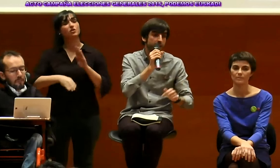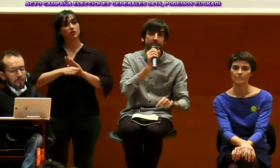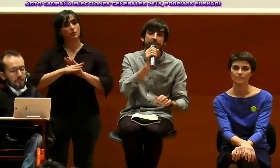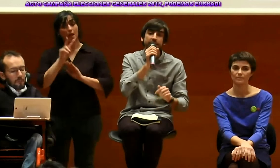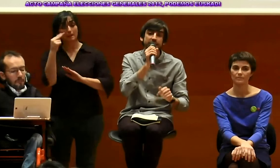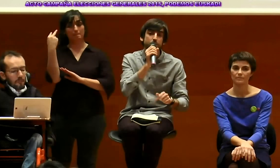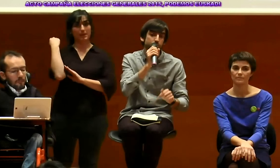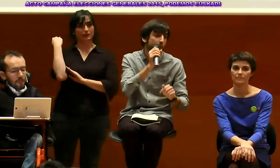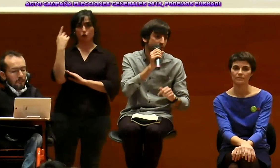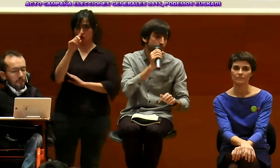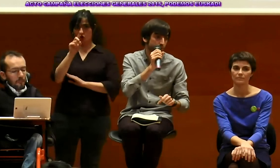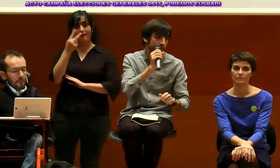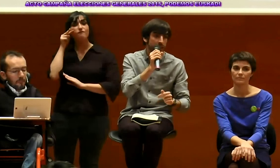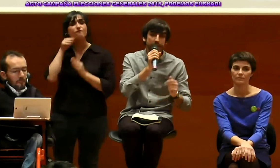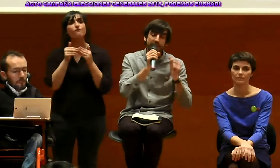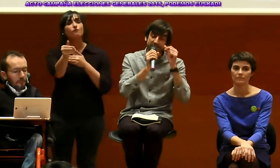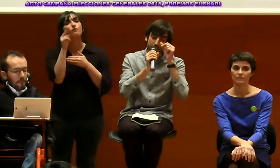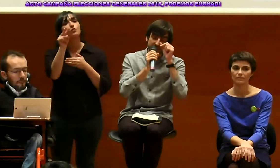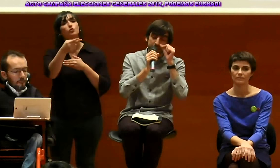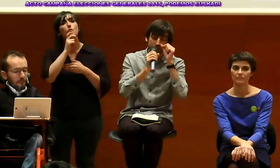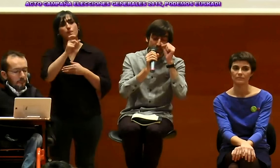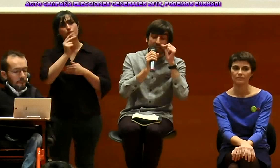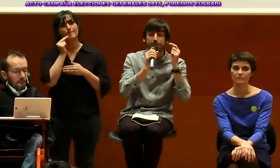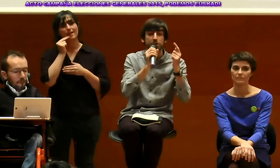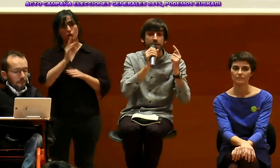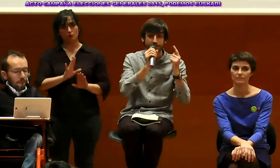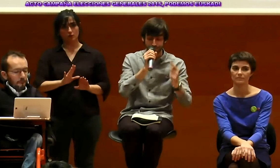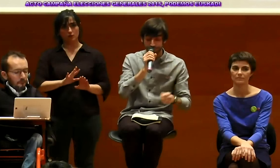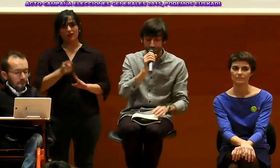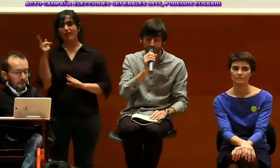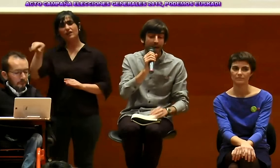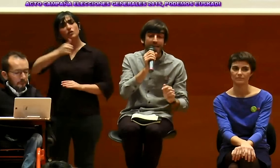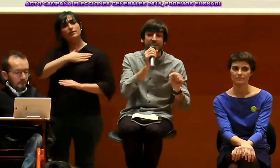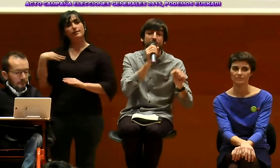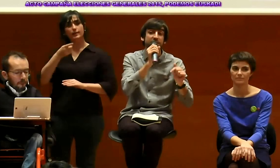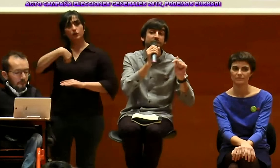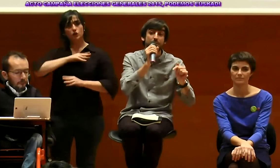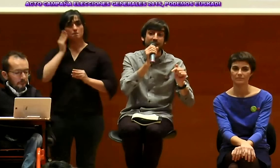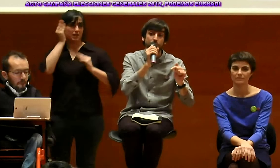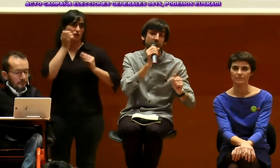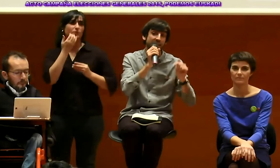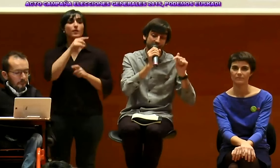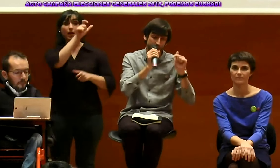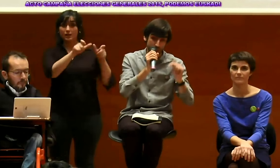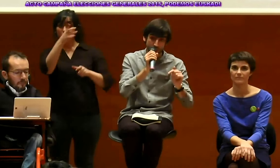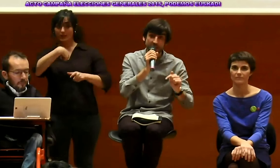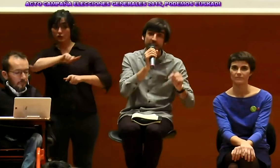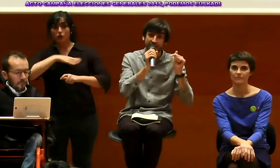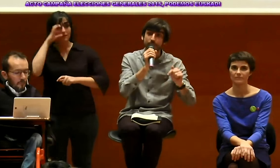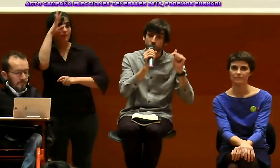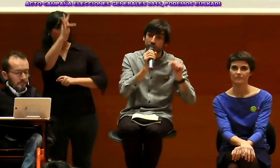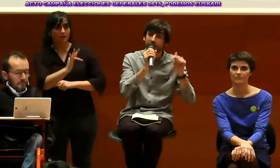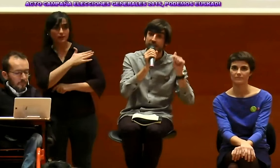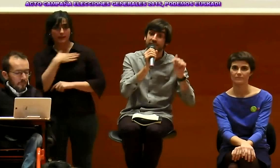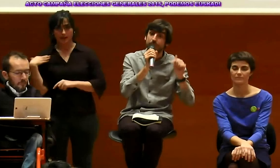Quieren que tengamos miedo al futuro. Quieren que pensemos que las personas a las que precisamente apelamos, a las que queremos escuchar y a las que